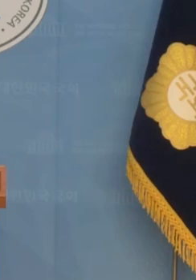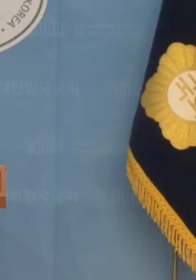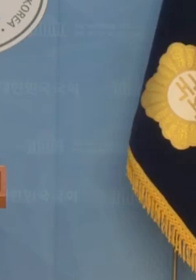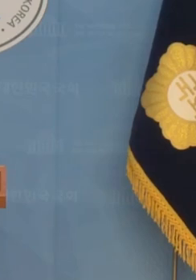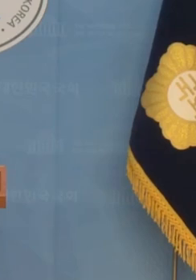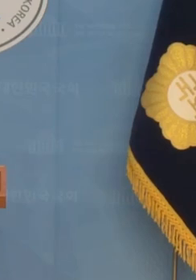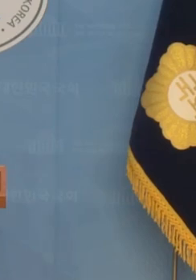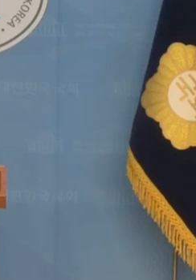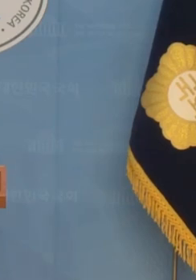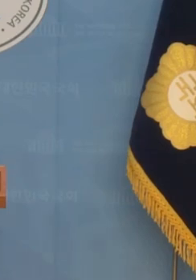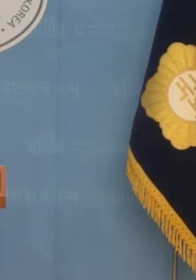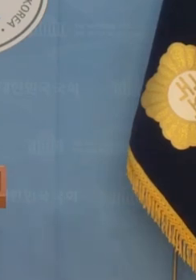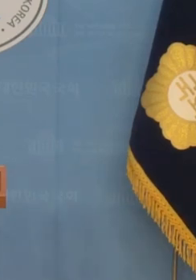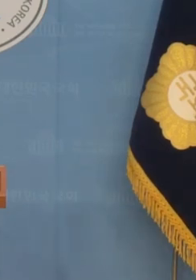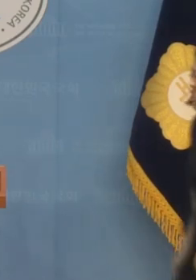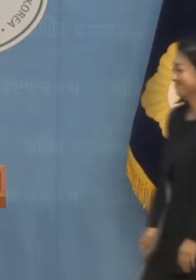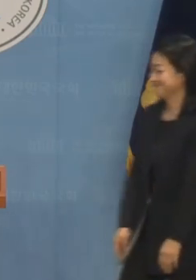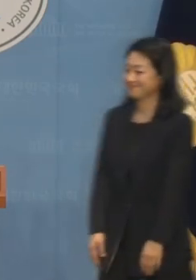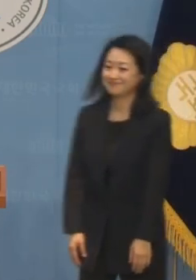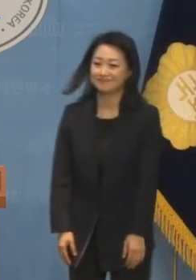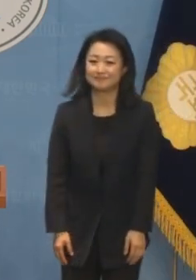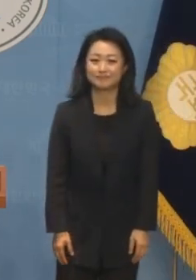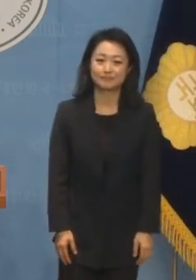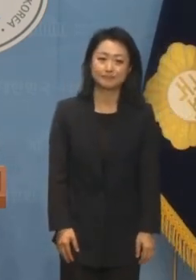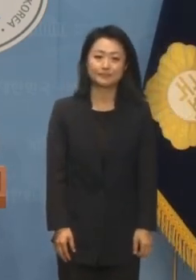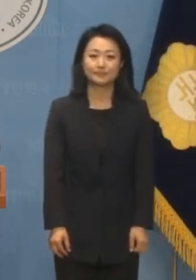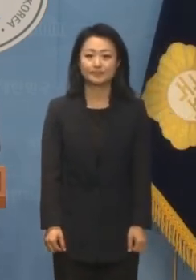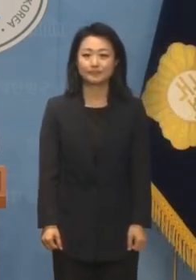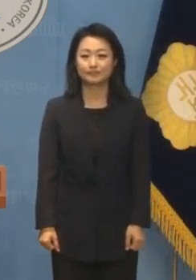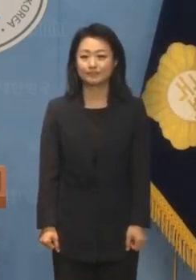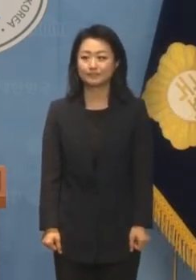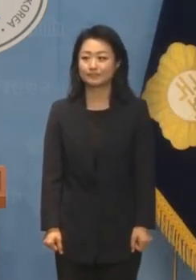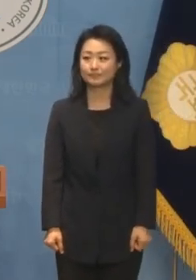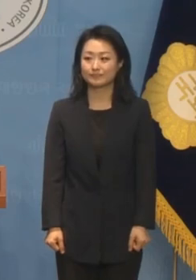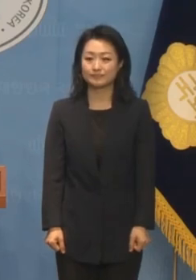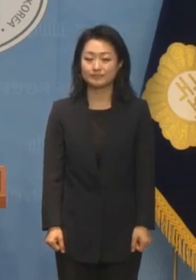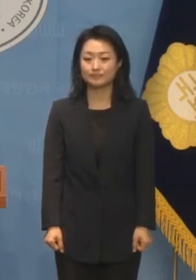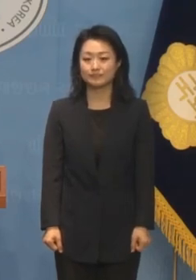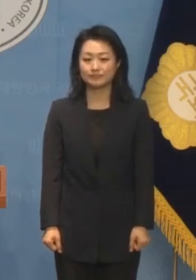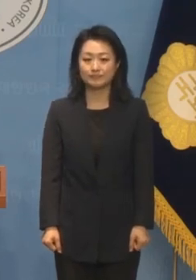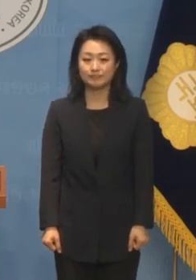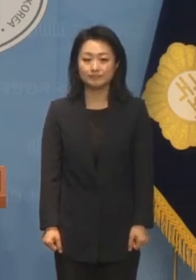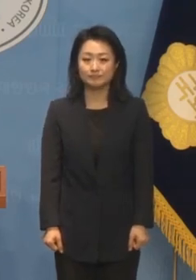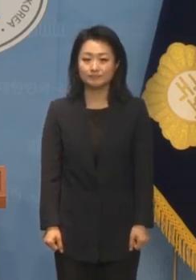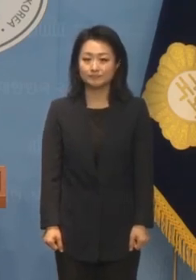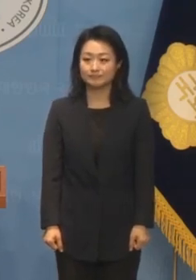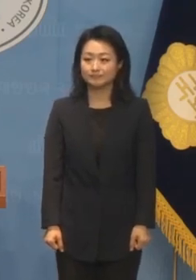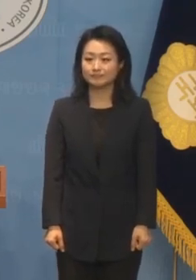안녕하세요.